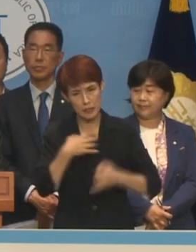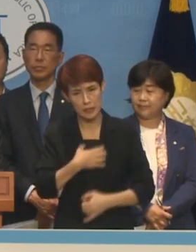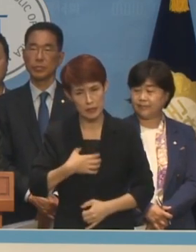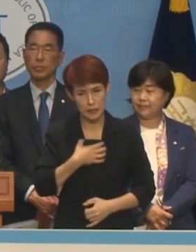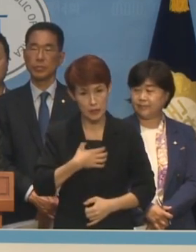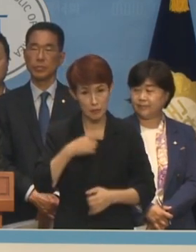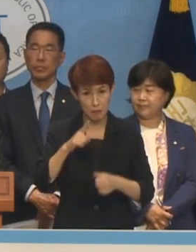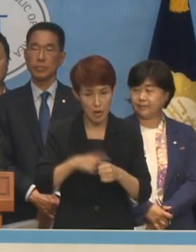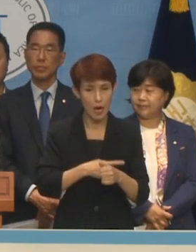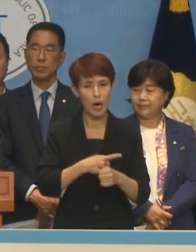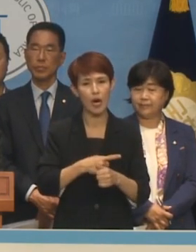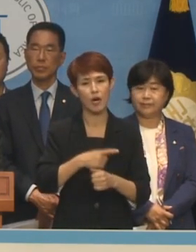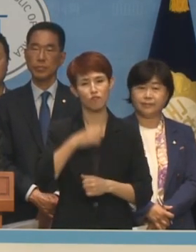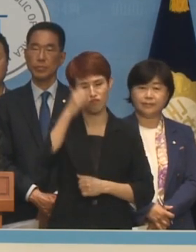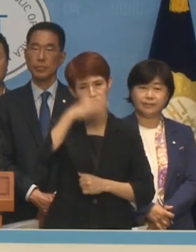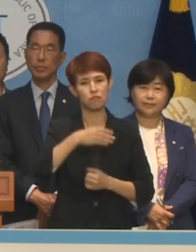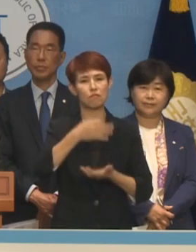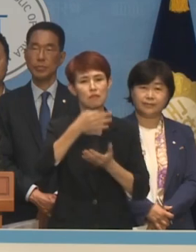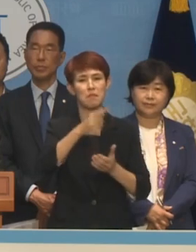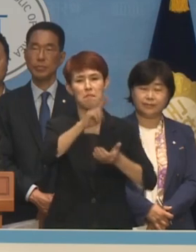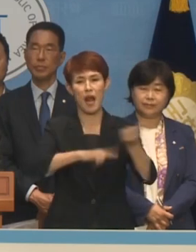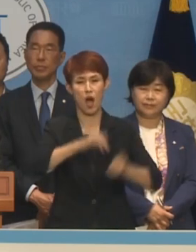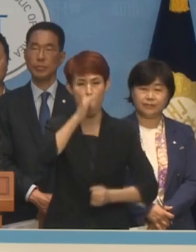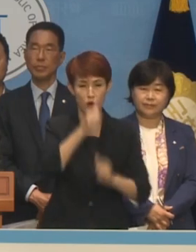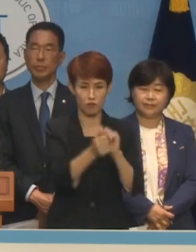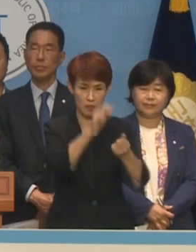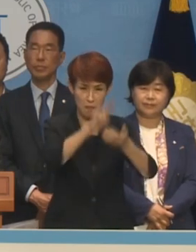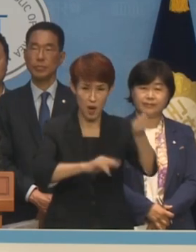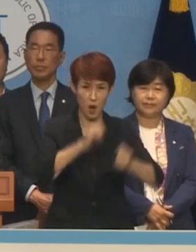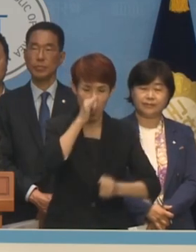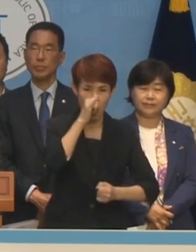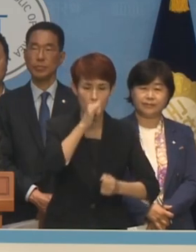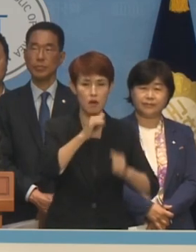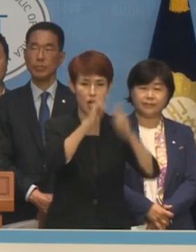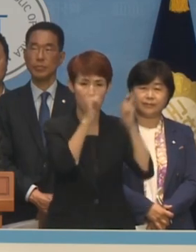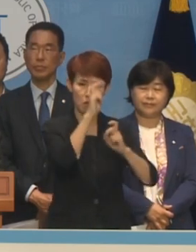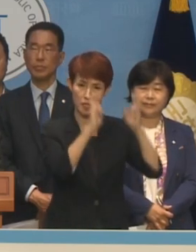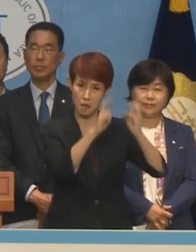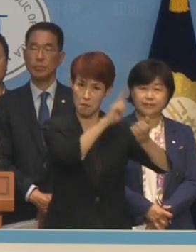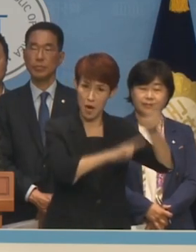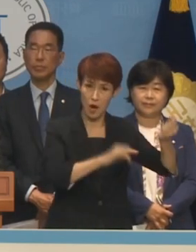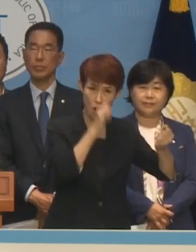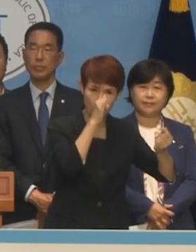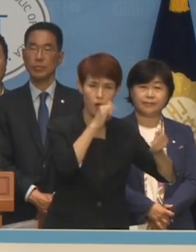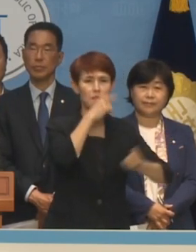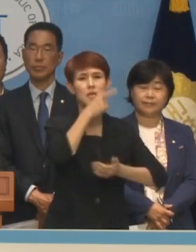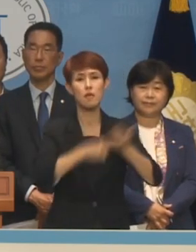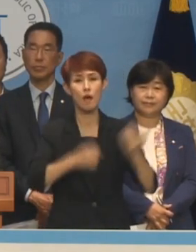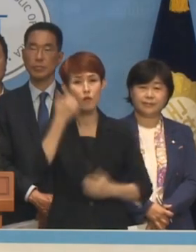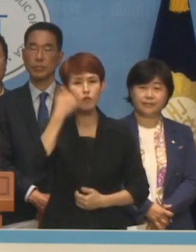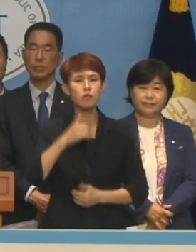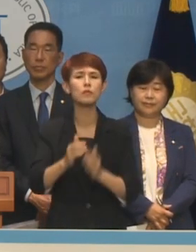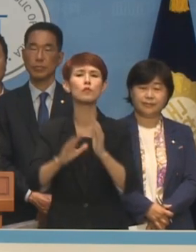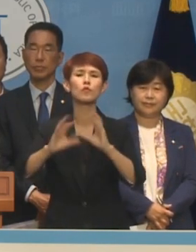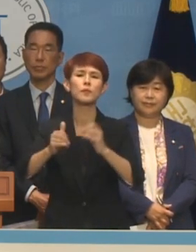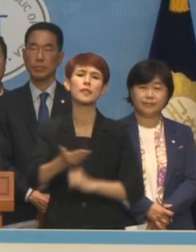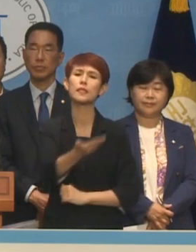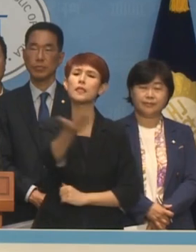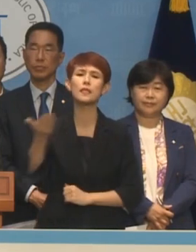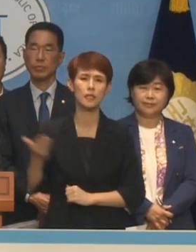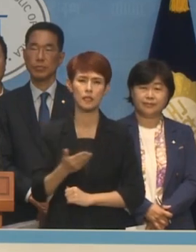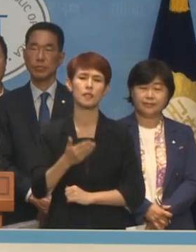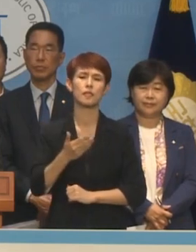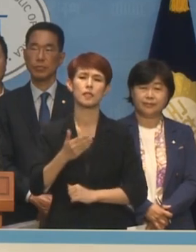등으로 무분별하게 자산을 매각토록 하거나 무리하게 민영화를 추진한다면 그 피해는 오롯이 시민 모두에게 전가될